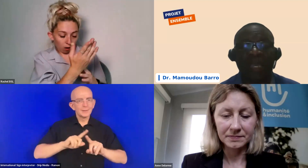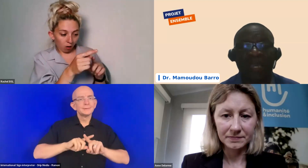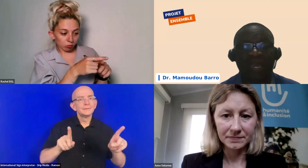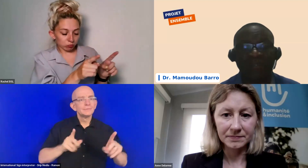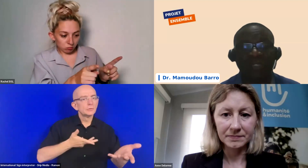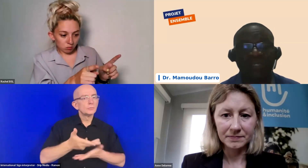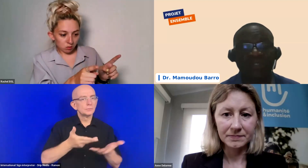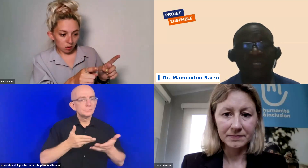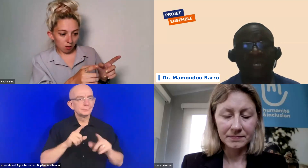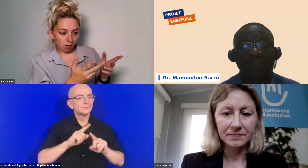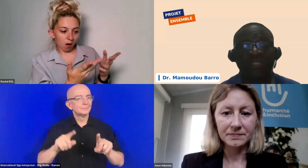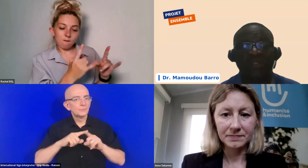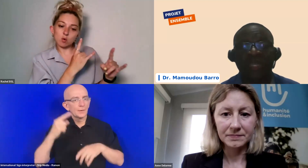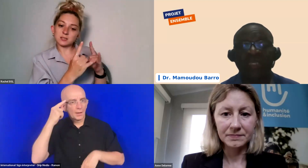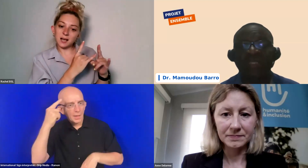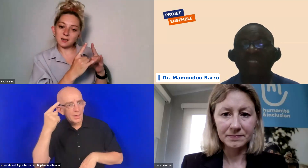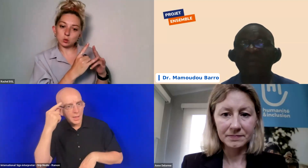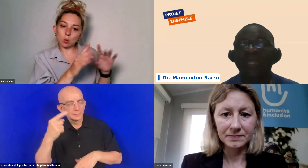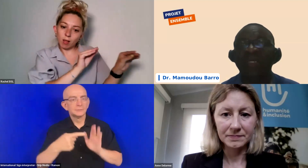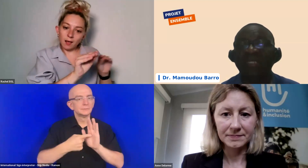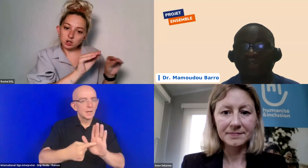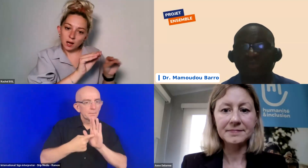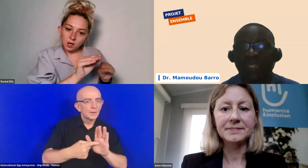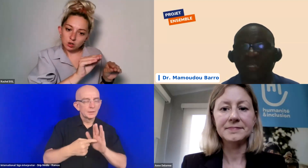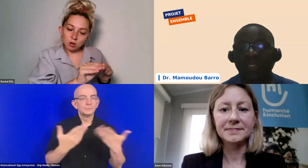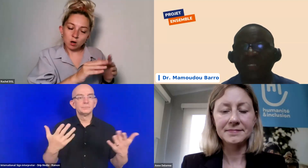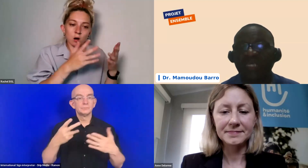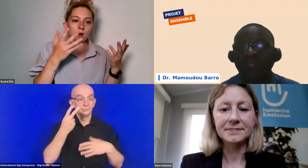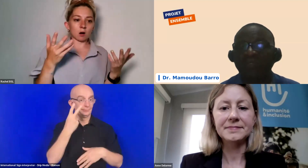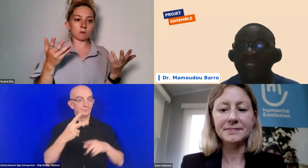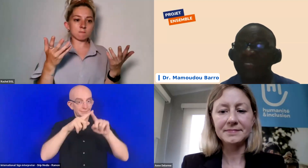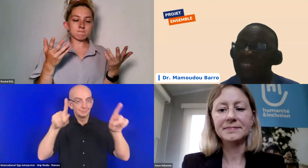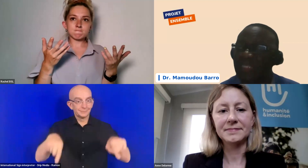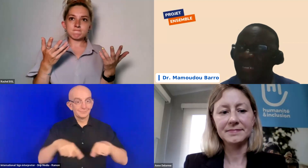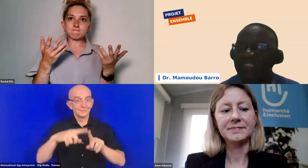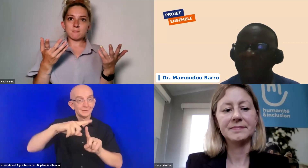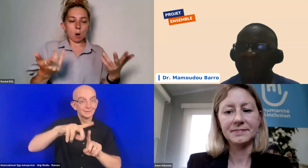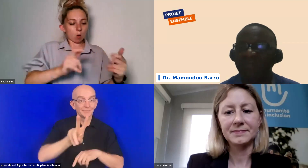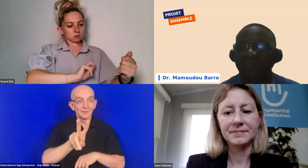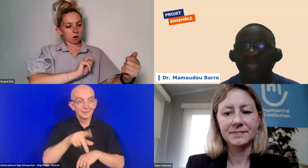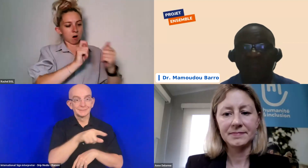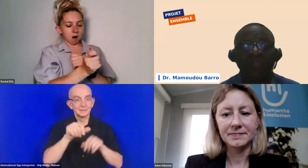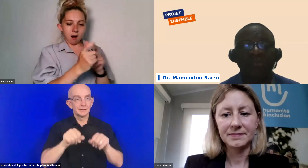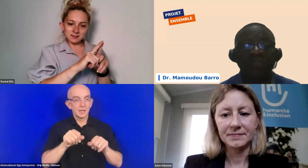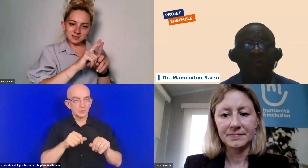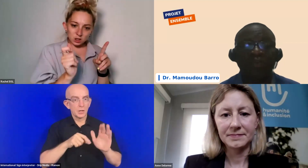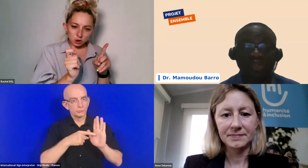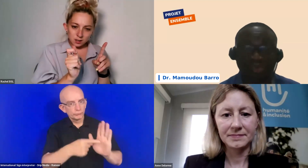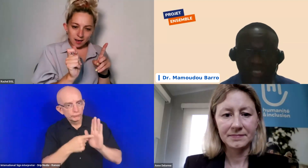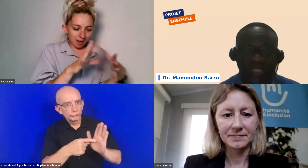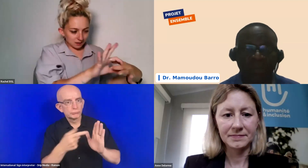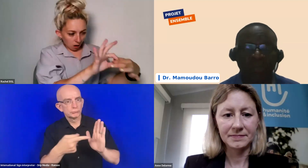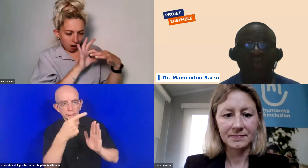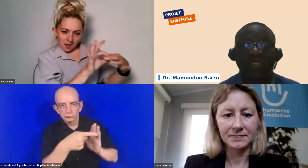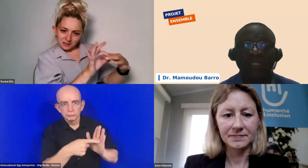sexuelle sur l'éducation sexuelle, a été adaptée en kit numérique. C'est un outil interactif avec une